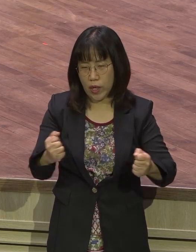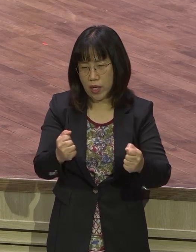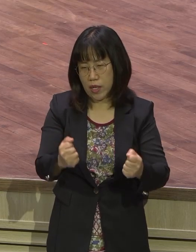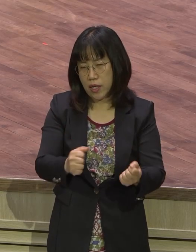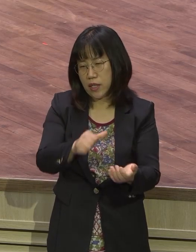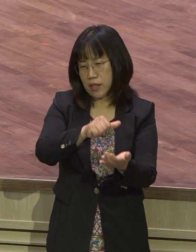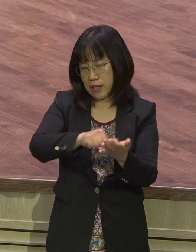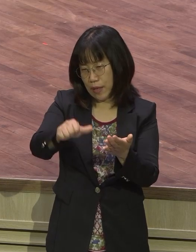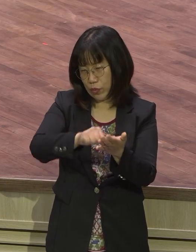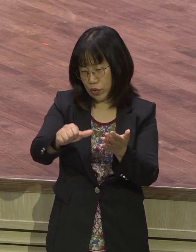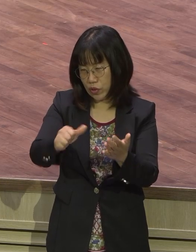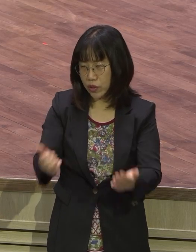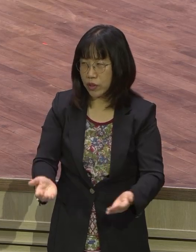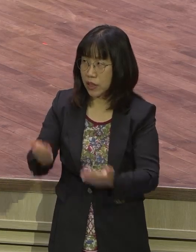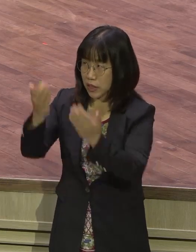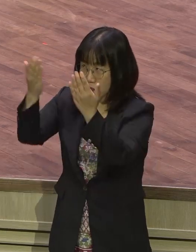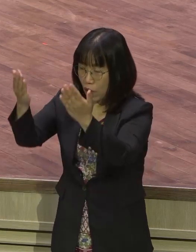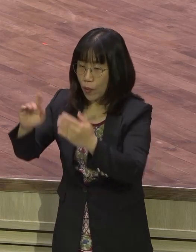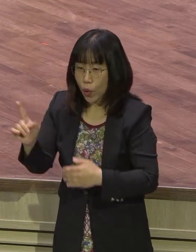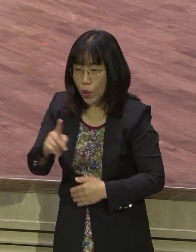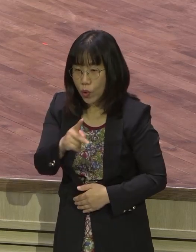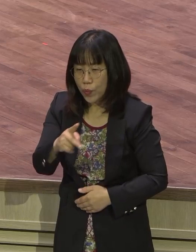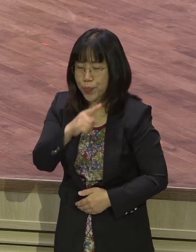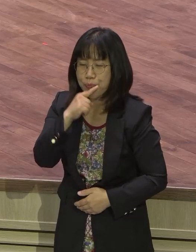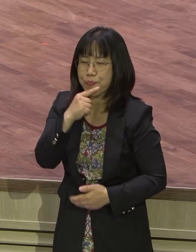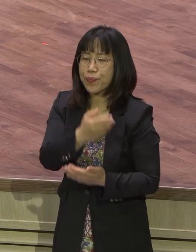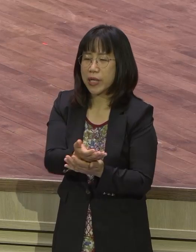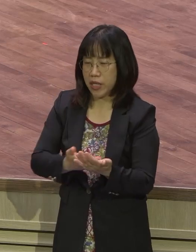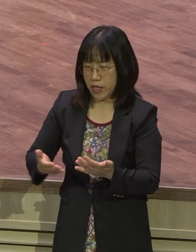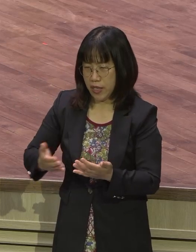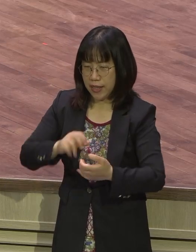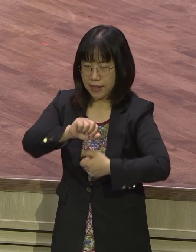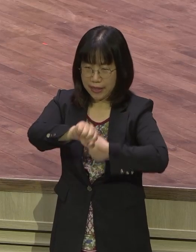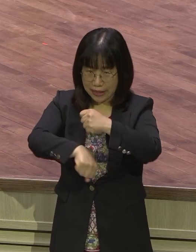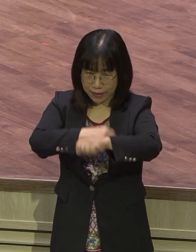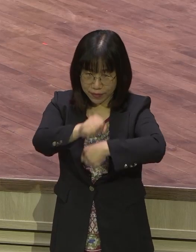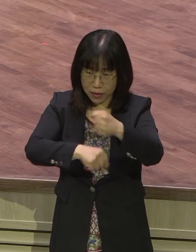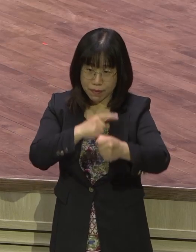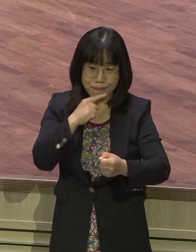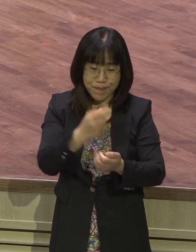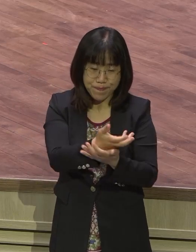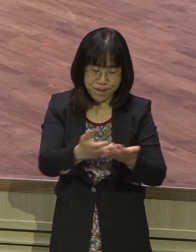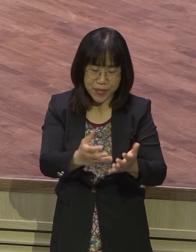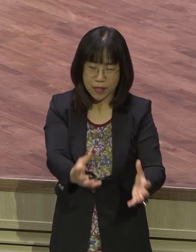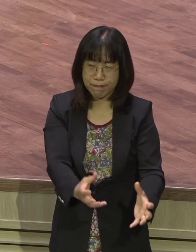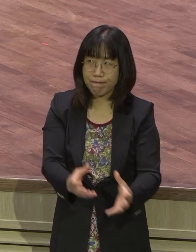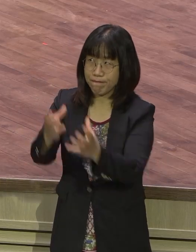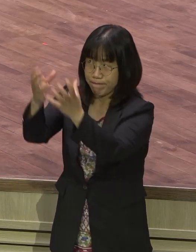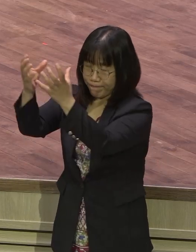속죄 제물 이게 뭡니까? 피요. 피. 짐승의 피라 짐승의 피를 드려라.